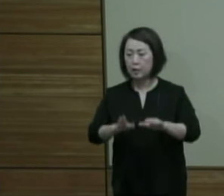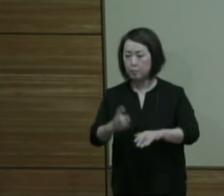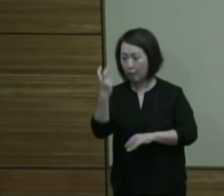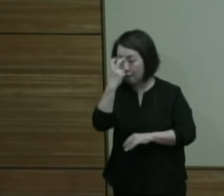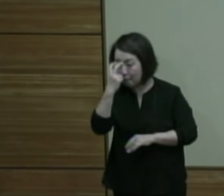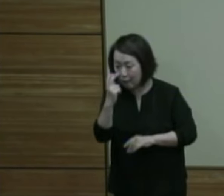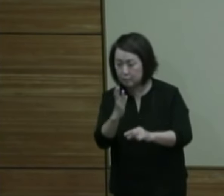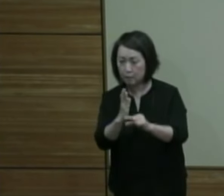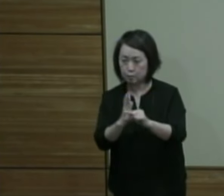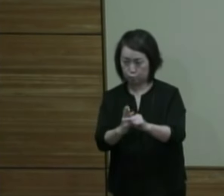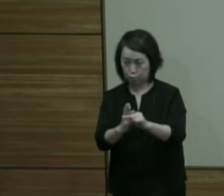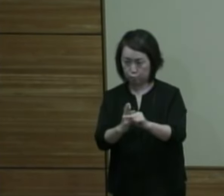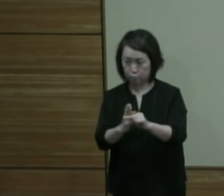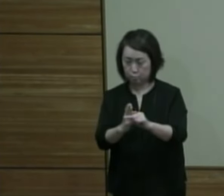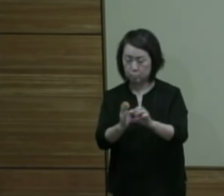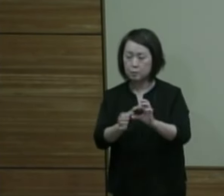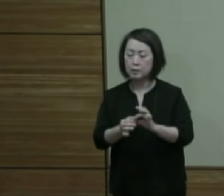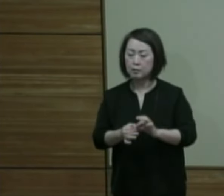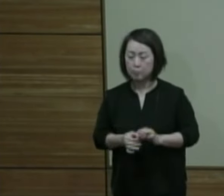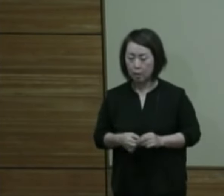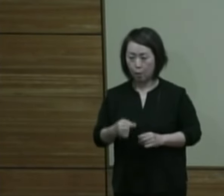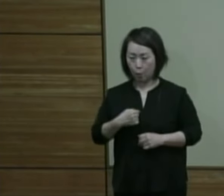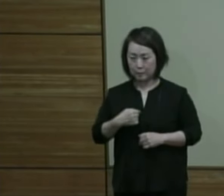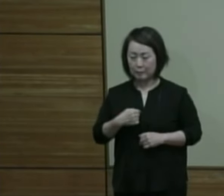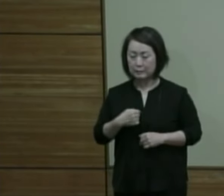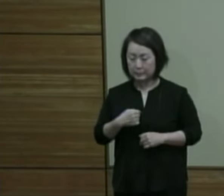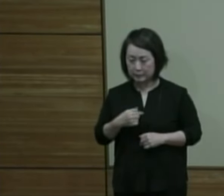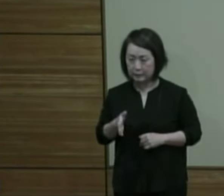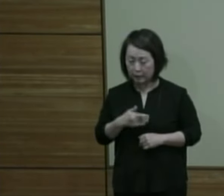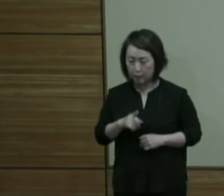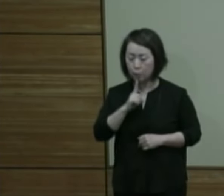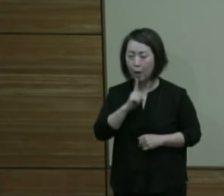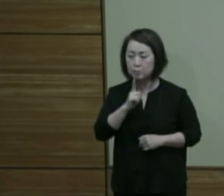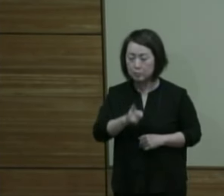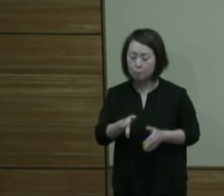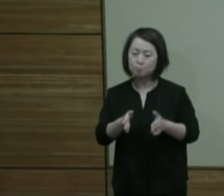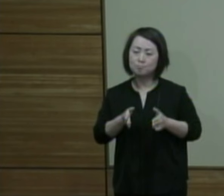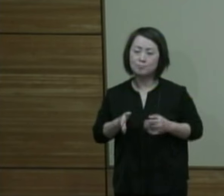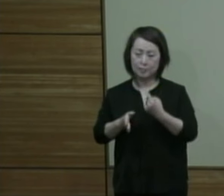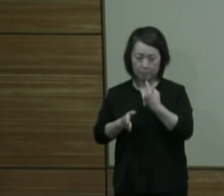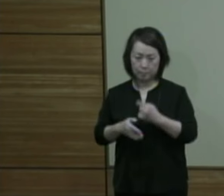ですので、私の方からは予断を持った発言は差し控えたいと思います。